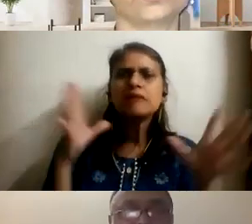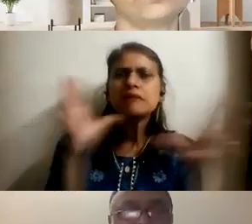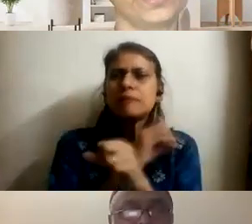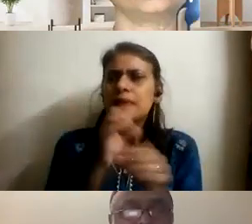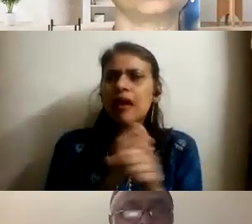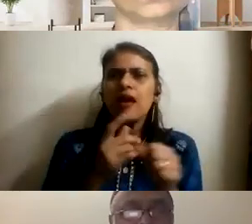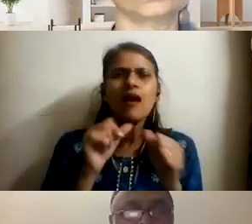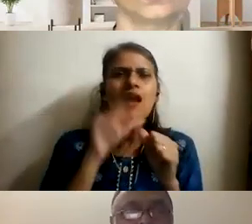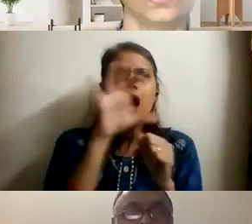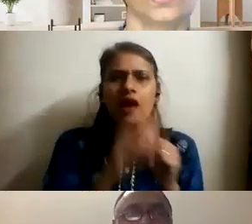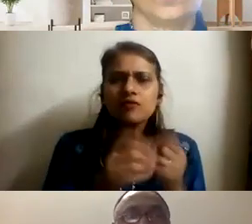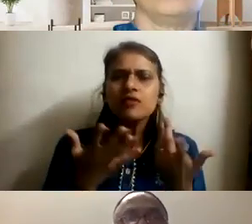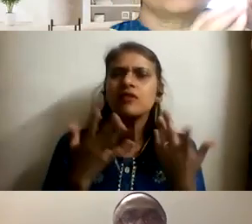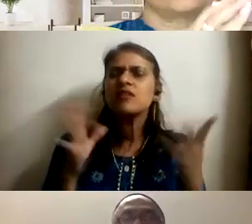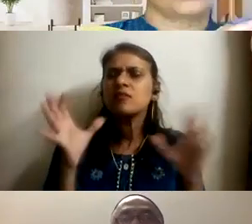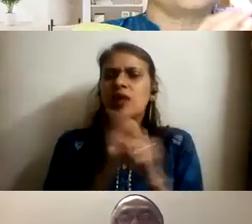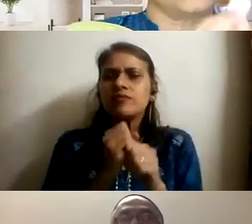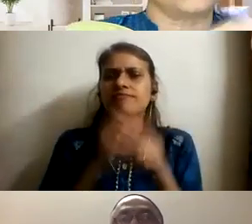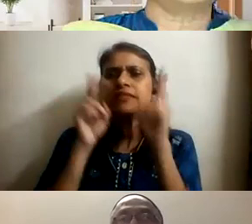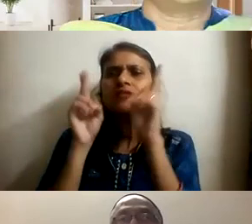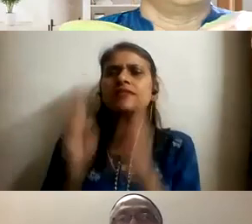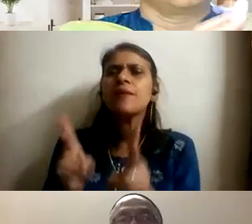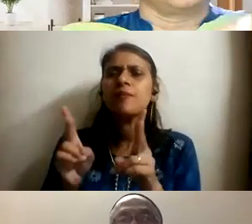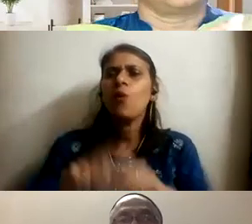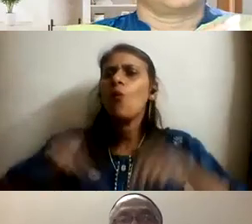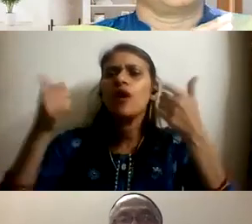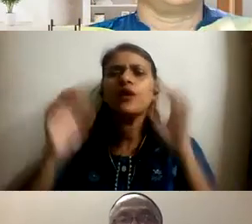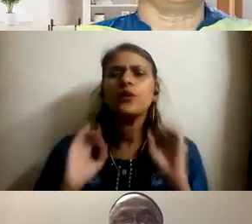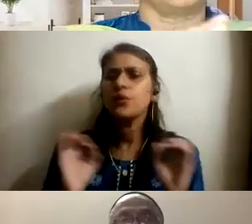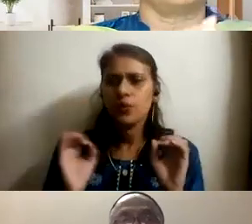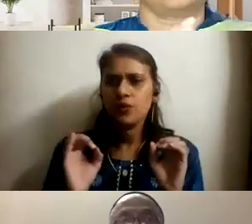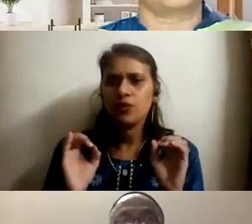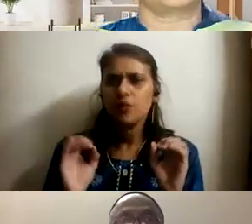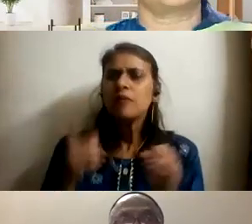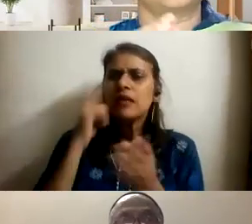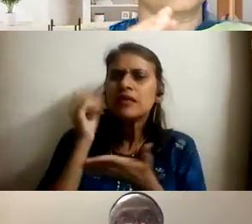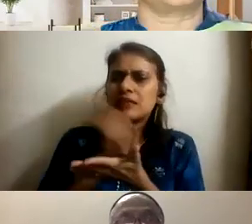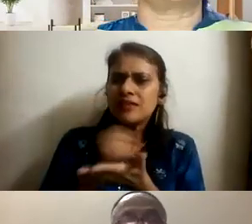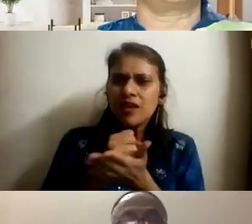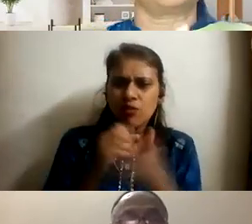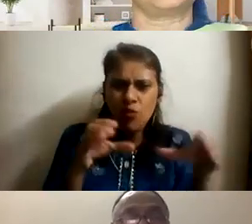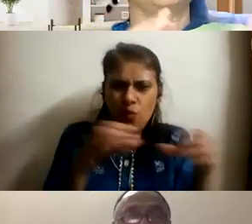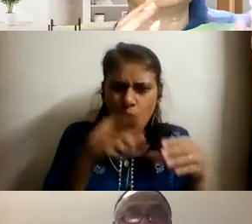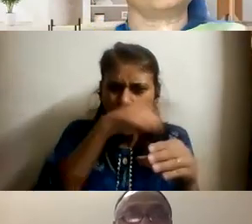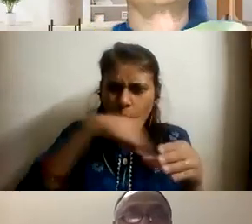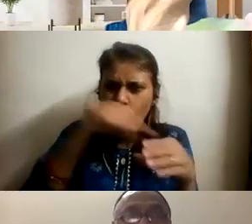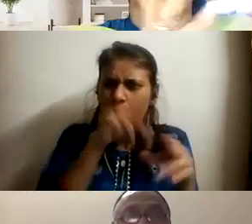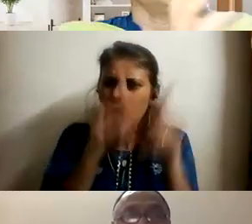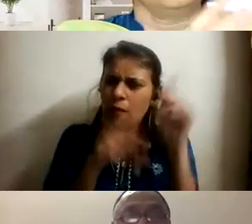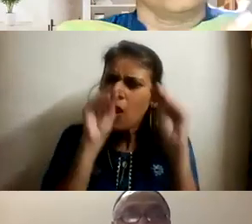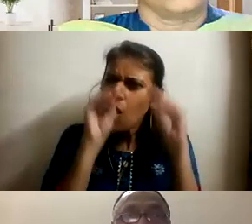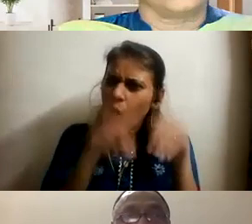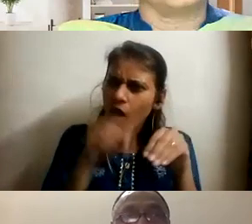एक्सेसिबल इशू और मेनी थिंग्स, कि हम एक छोटा चंक के लिए ही हम अपॉर्चुनिटी क्रिएट कर पा रहे हैं या